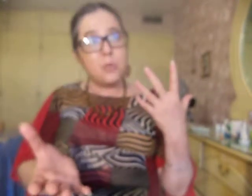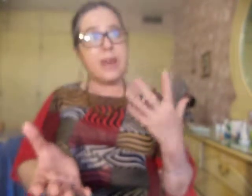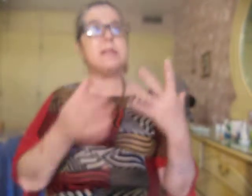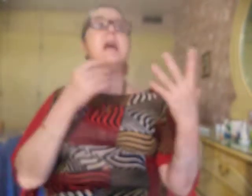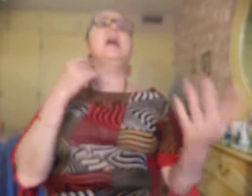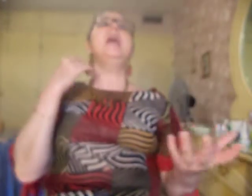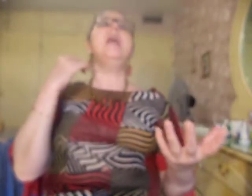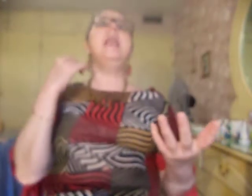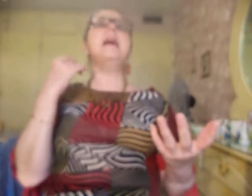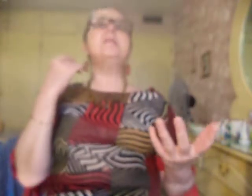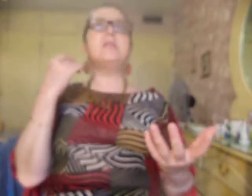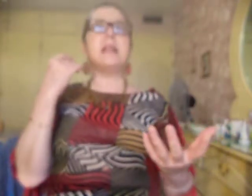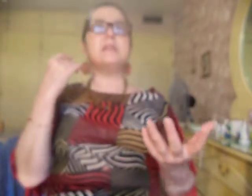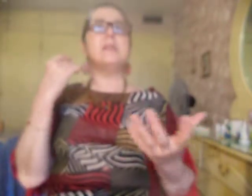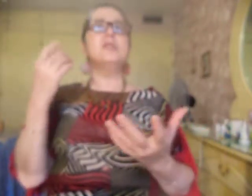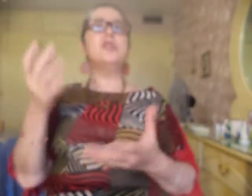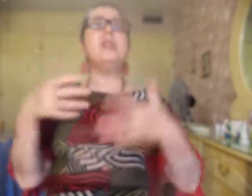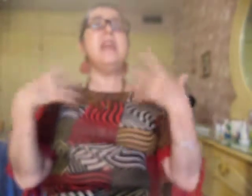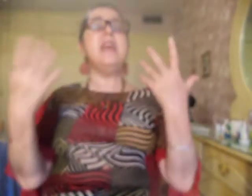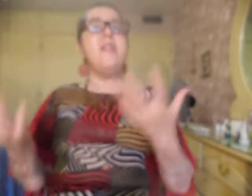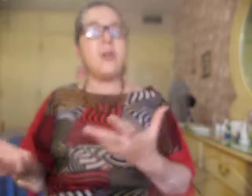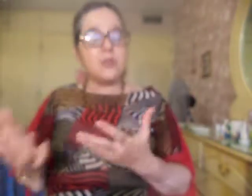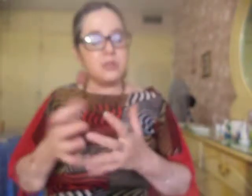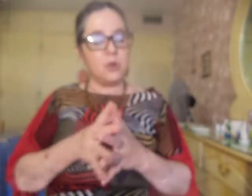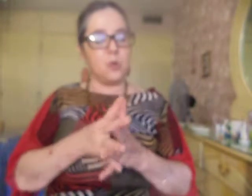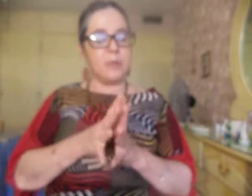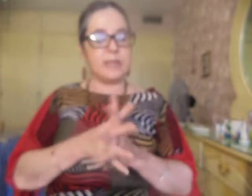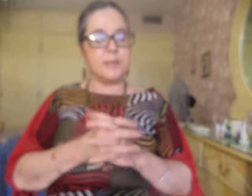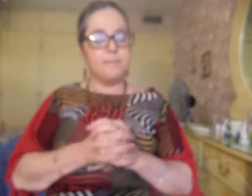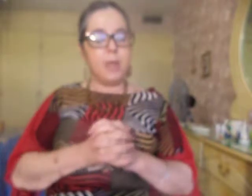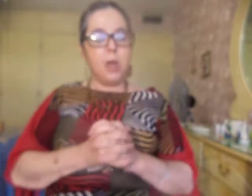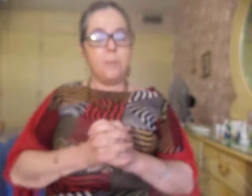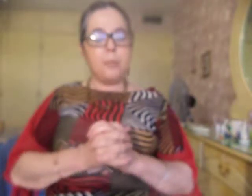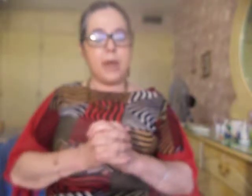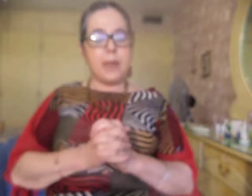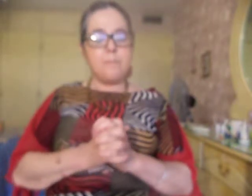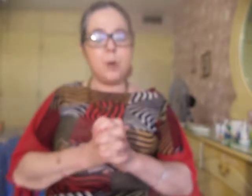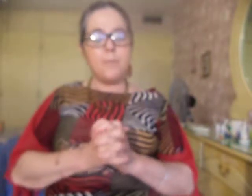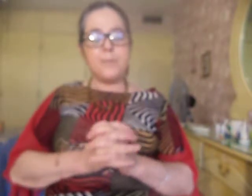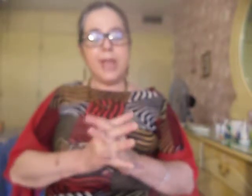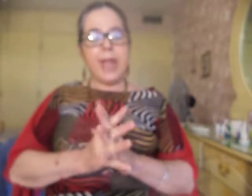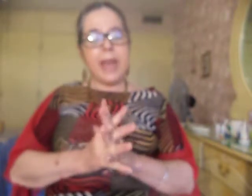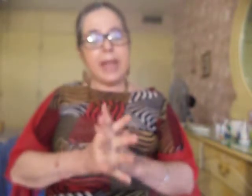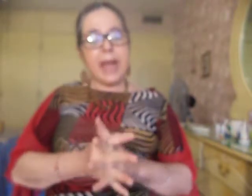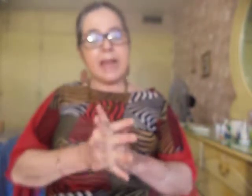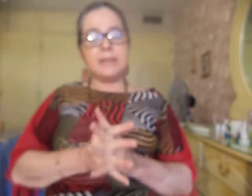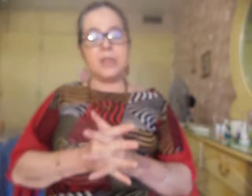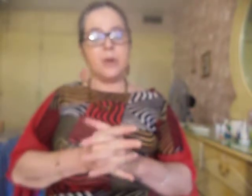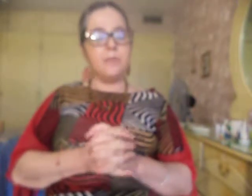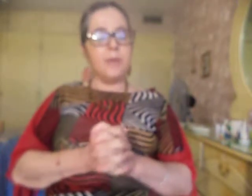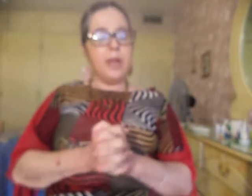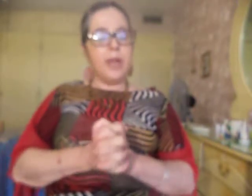liposolubles, y las otras son hidrosolubles. Por ejemplo, el calcio,